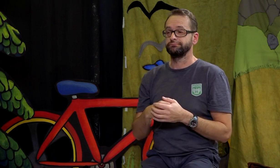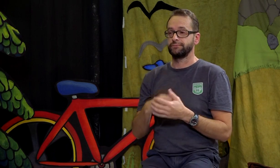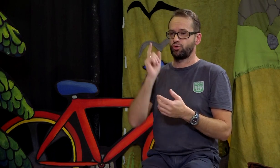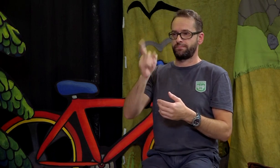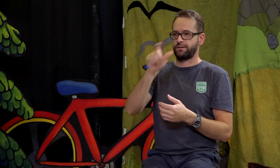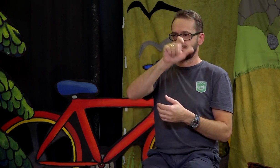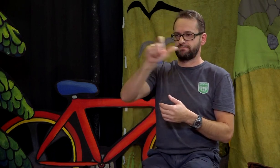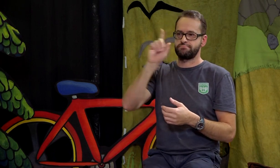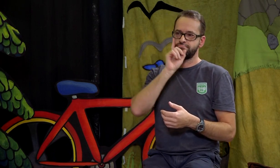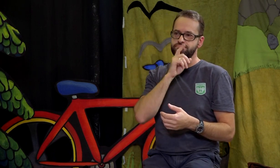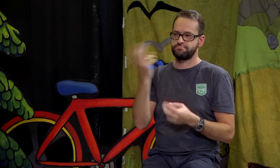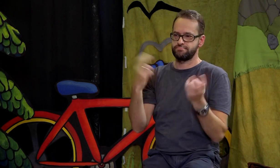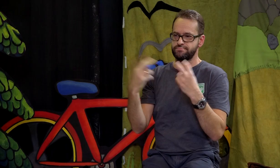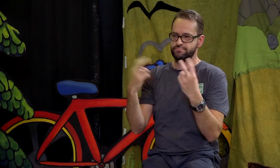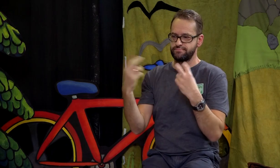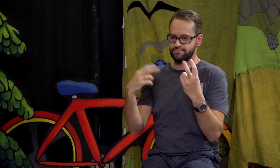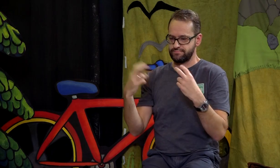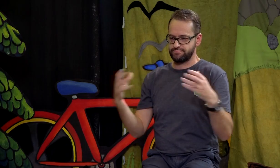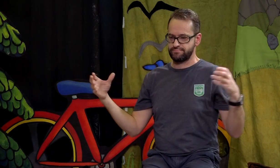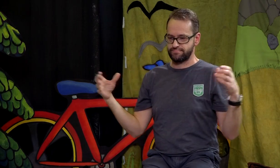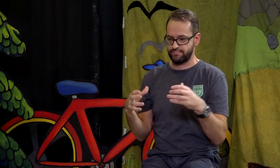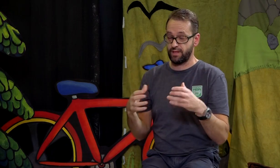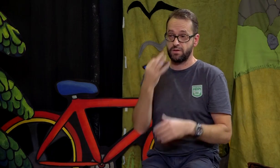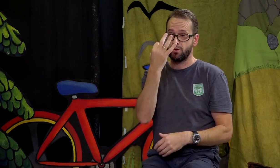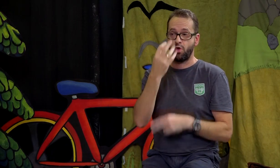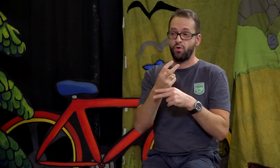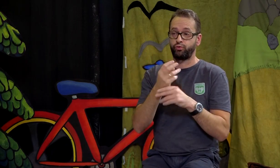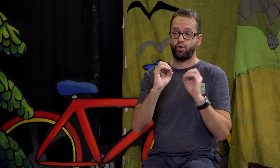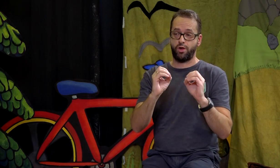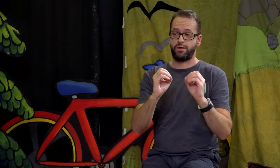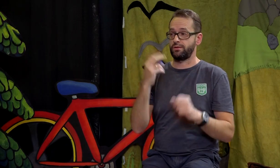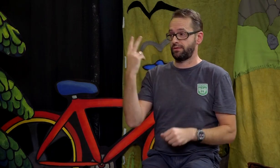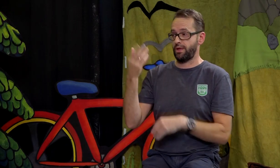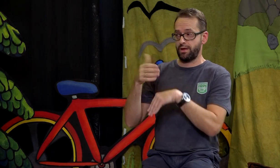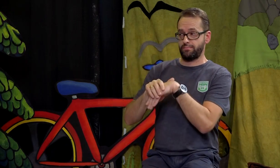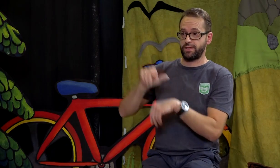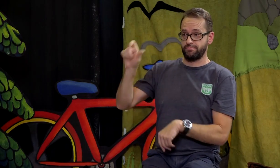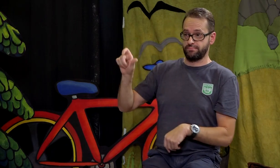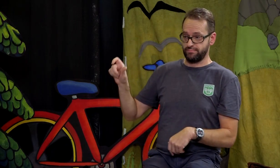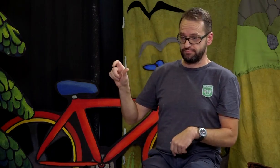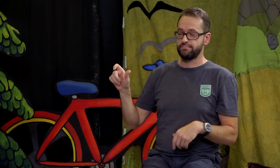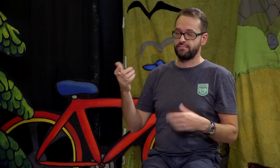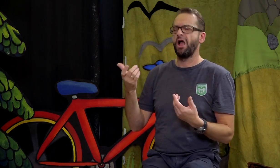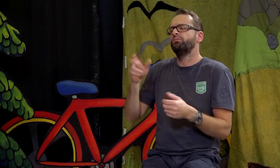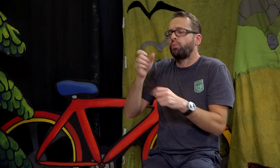Siinä oli 10 henkilöä, 8 ei ollut kokemusta ollenkaan ja 2 oli semmoisia niin kuin